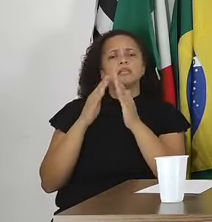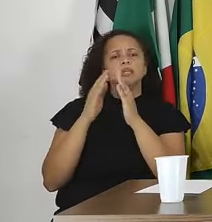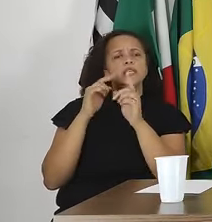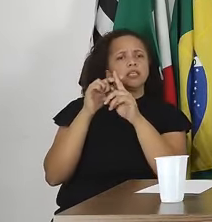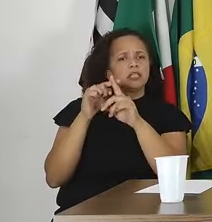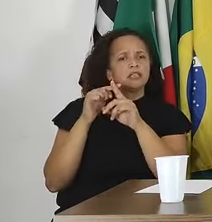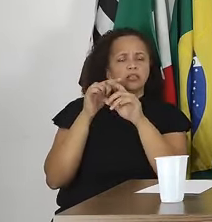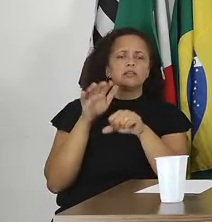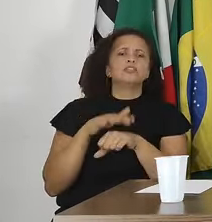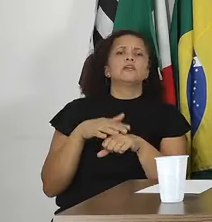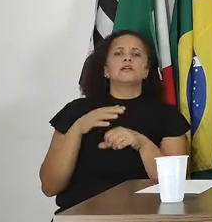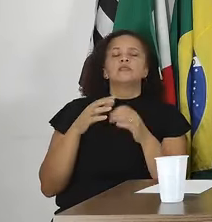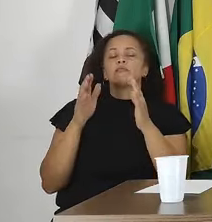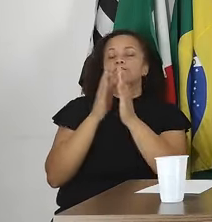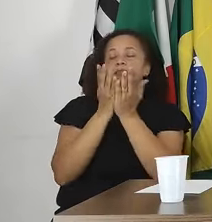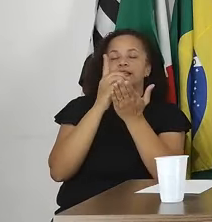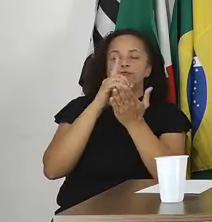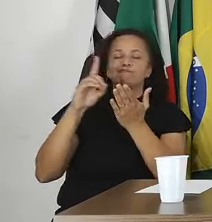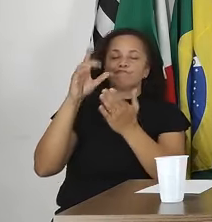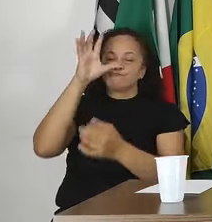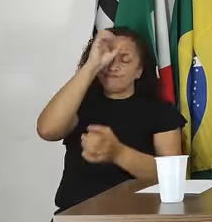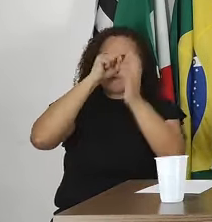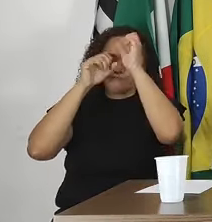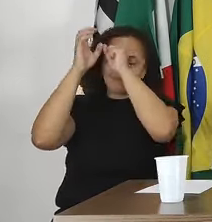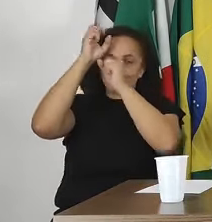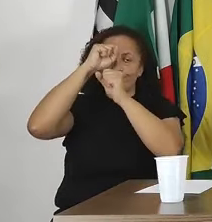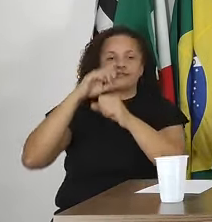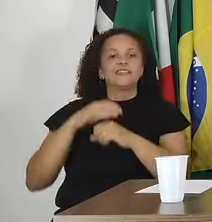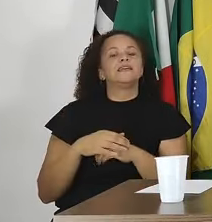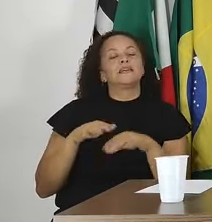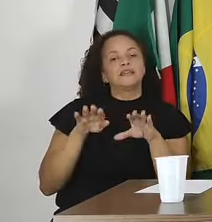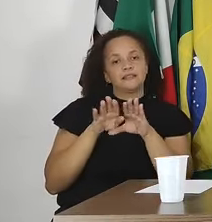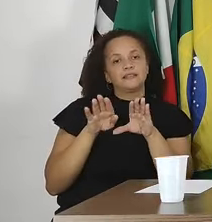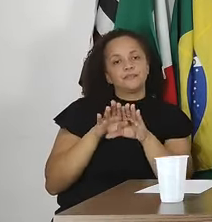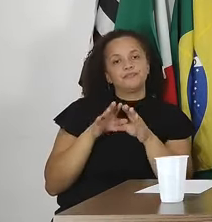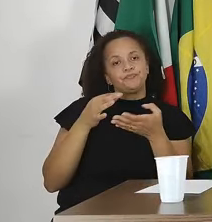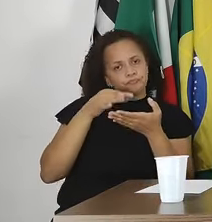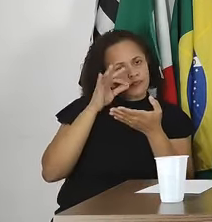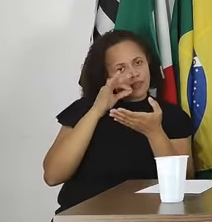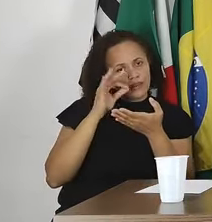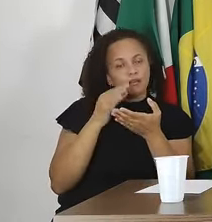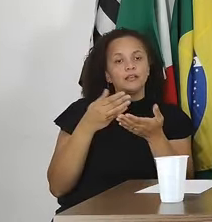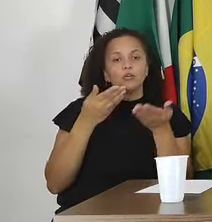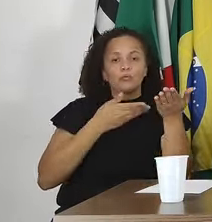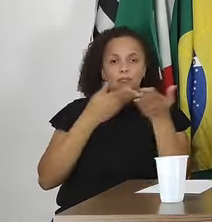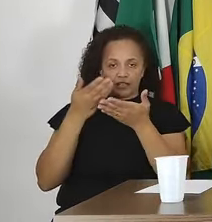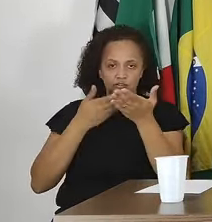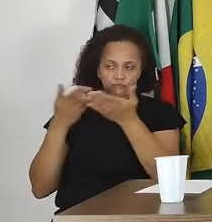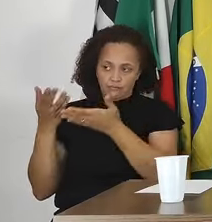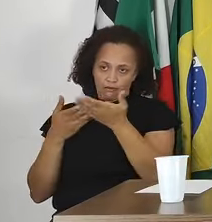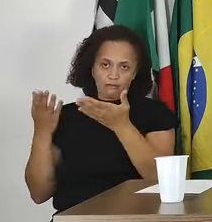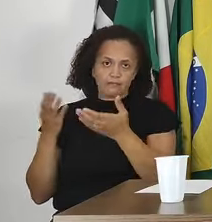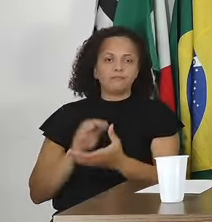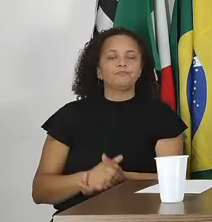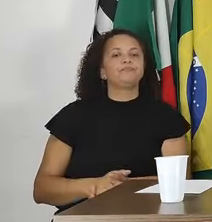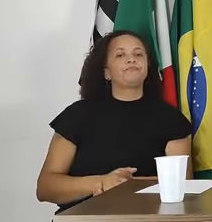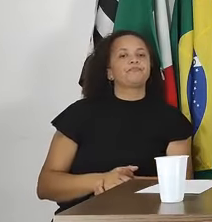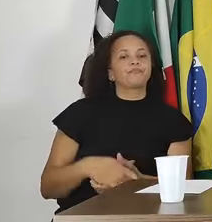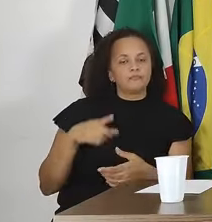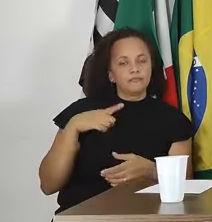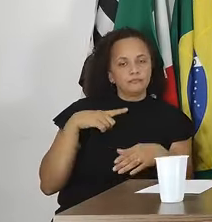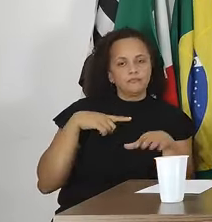muito edificante, tá? E você traz o seu café da manhã e compartilha com a gente aqui, tá? Também temos